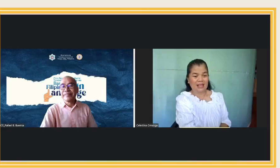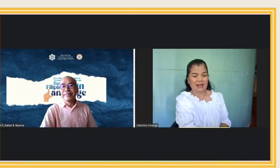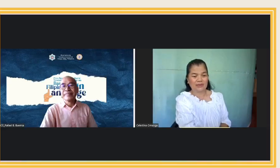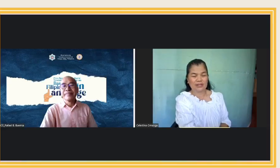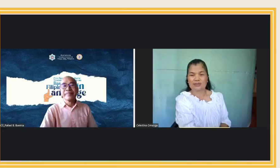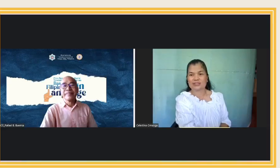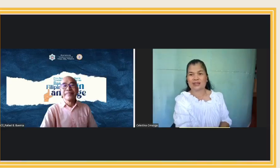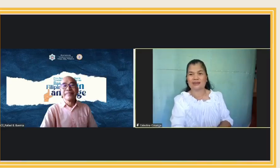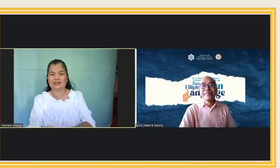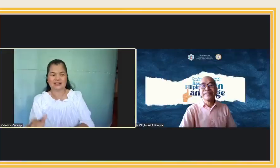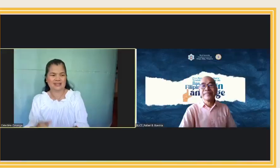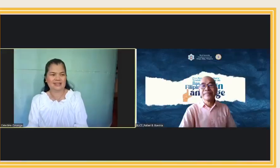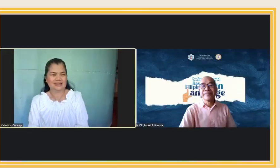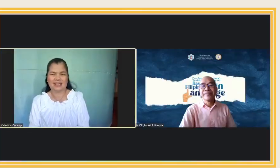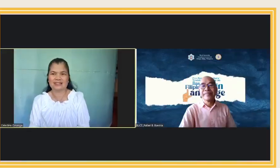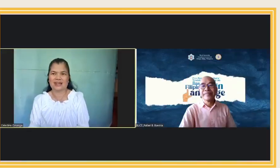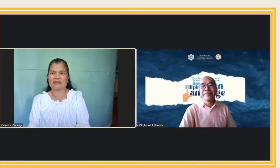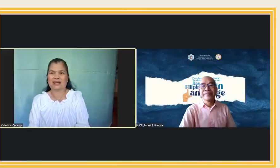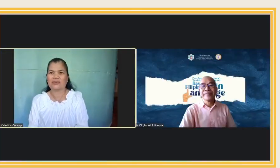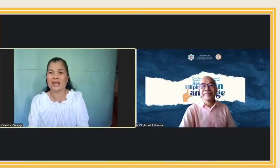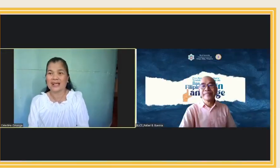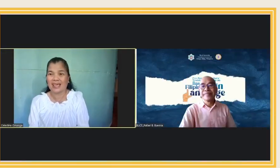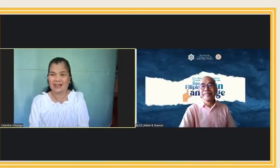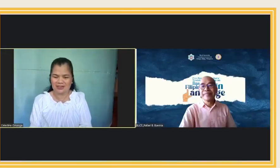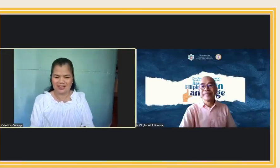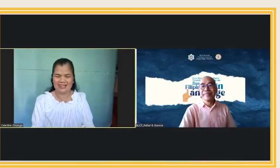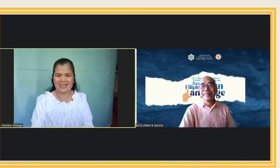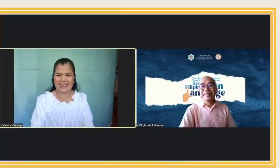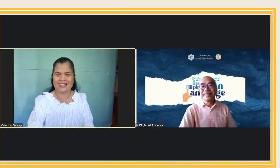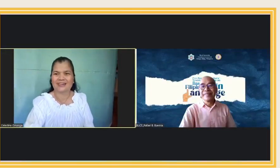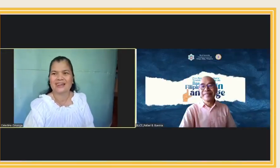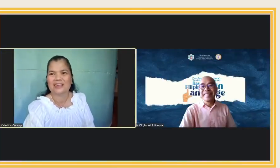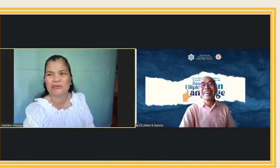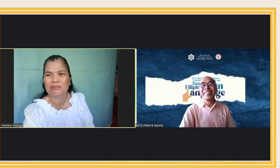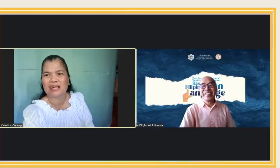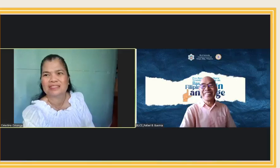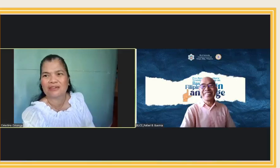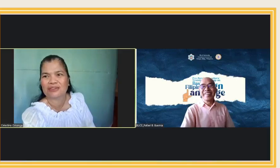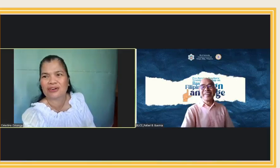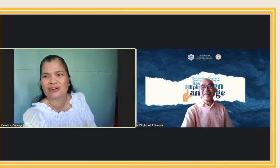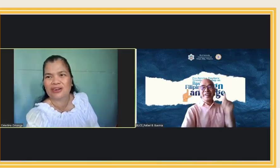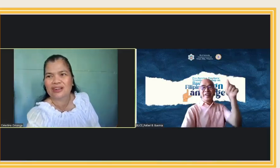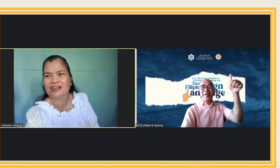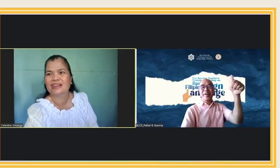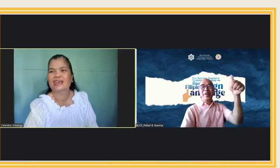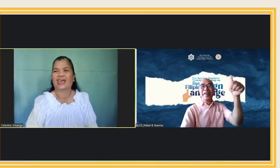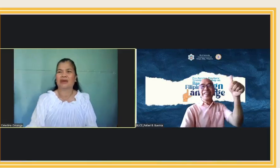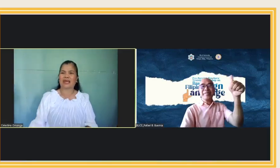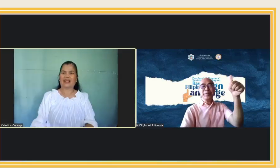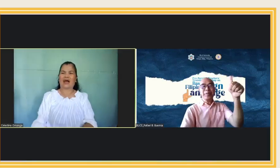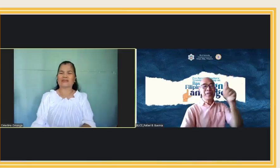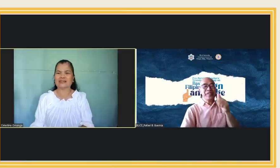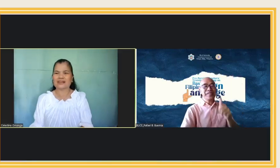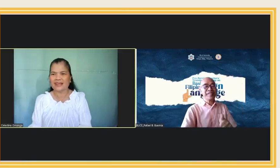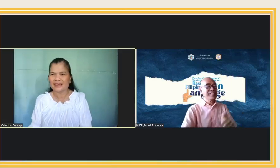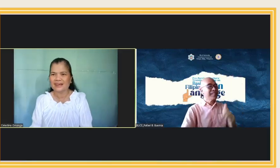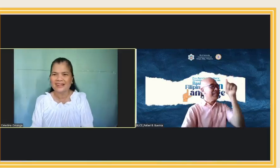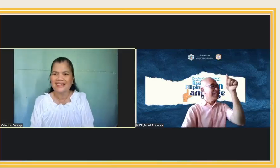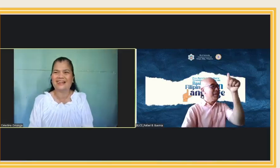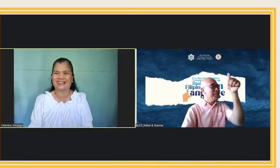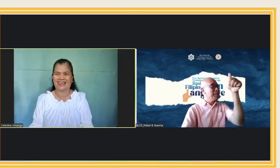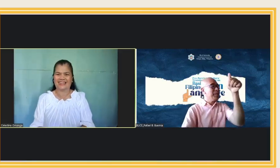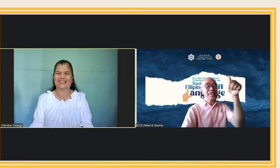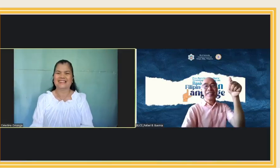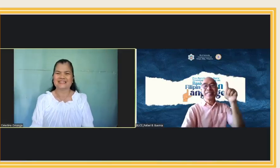Mag-leave na lang ako dito sa isa para walang echo. Ayan, okay na po ba ang sound ko? Am I Okay na loud po. and